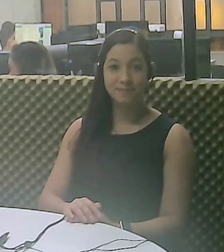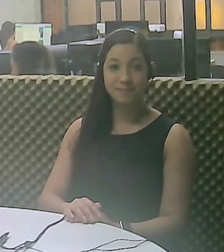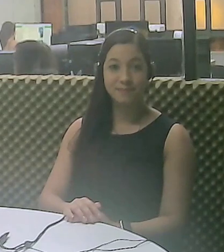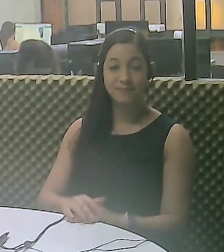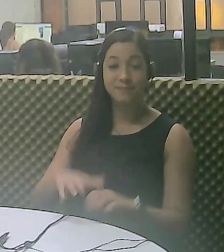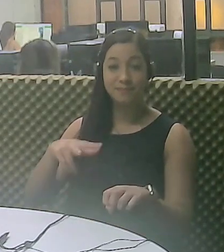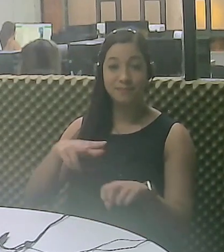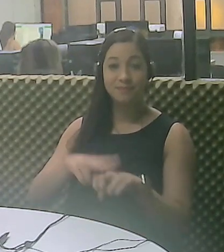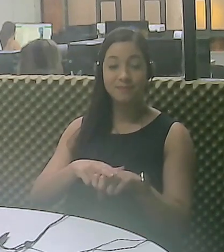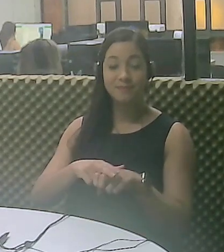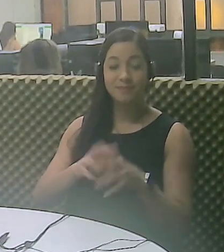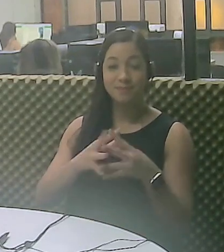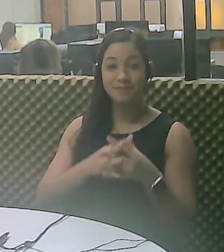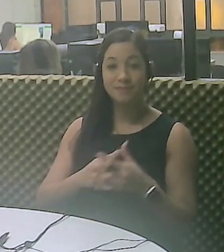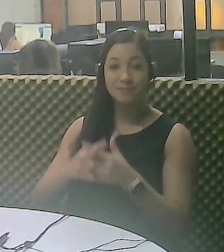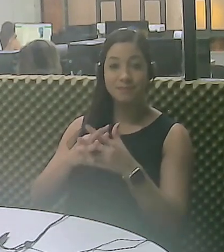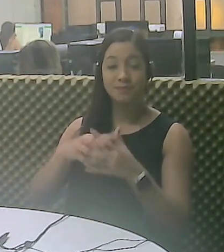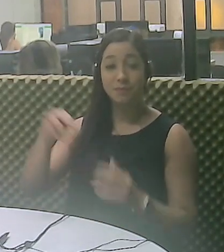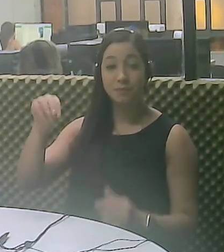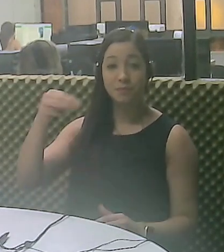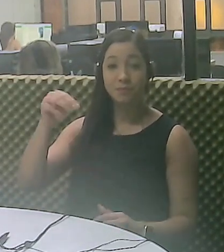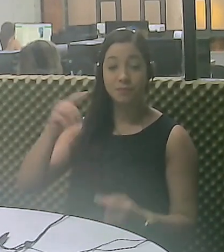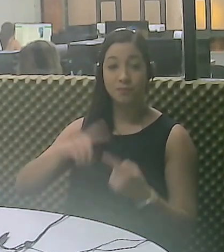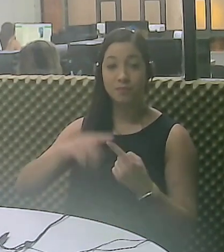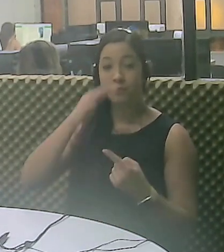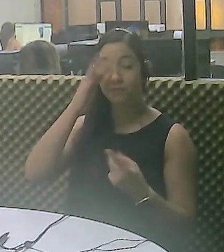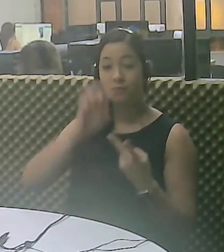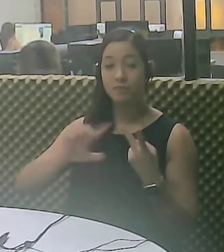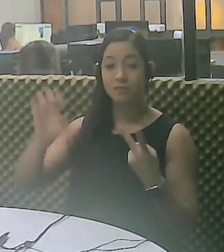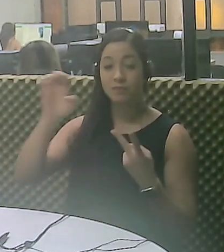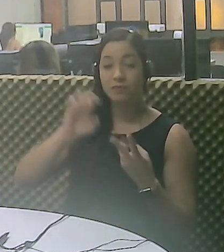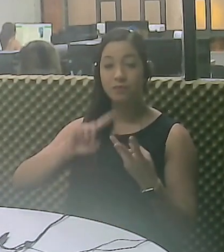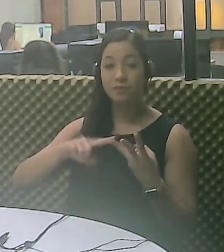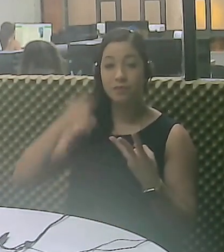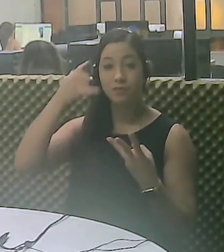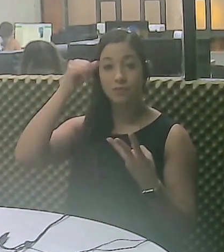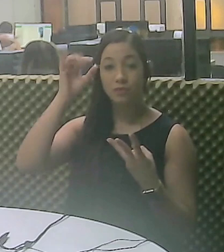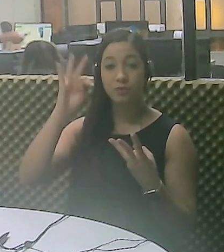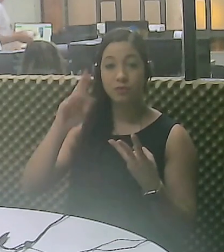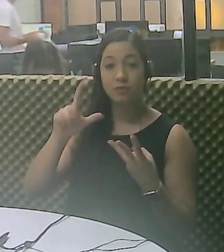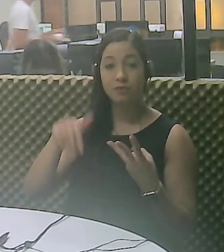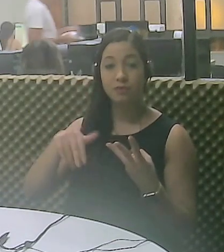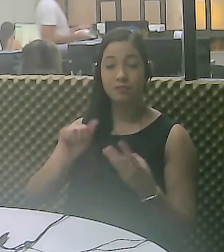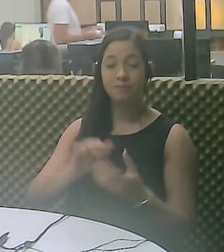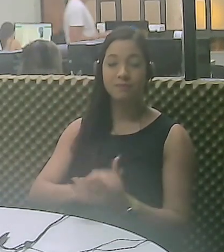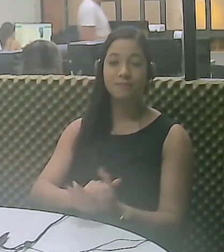Castra Móvel atende no Mansur, Jardim Europa e Chácaras Tubalina.